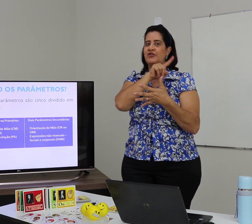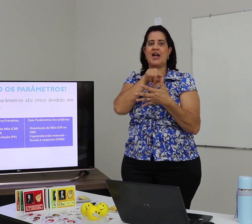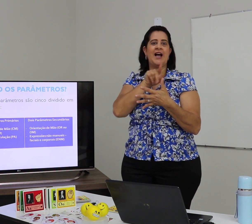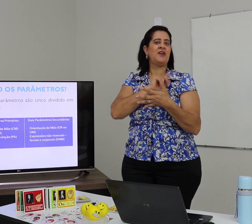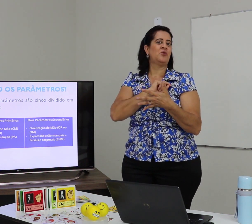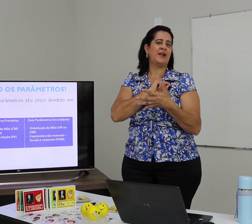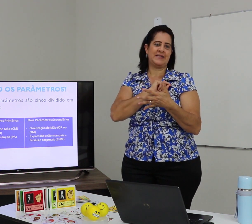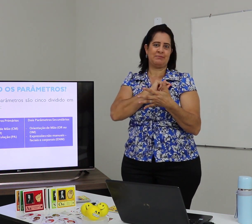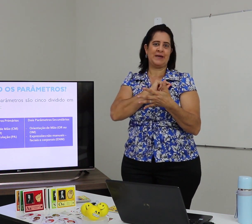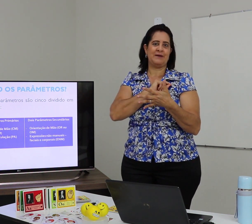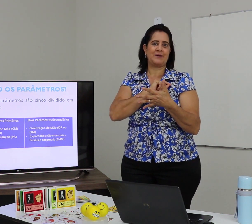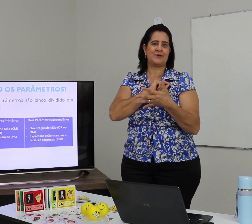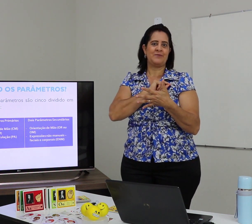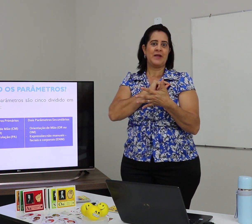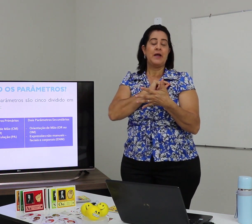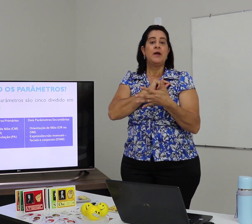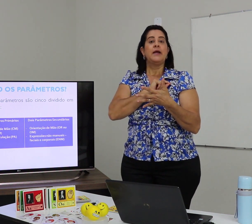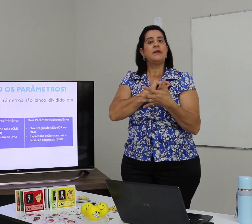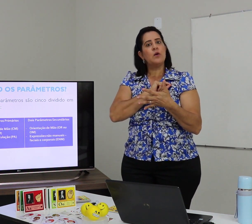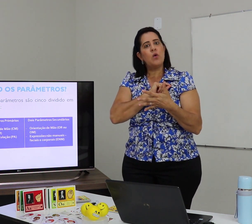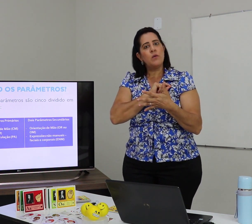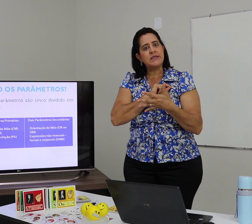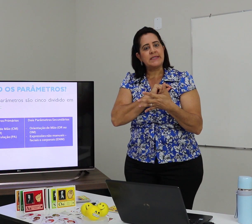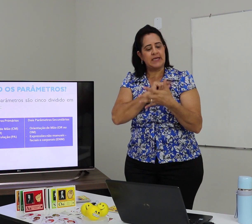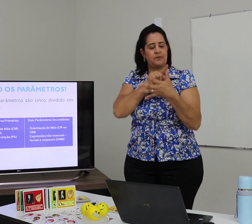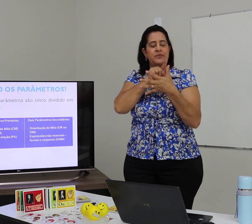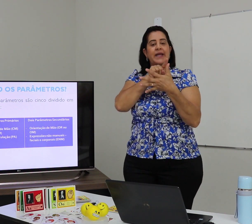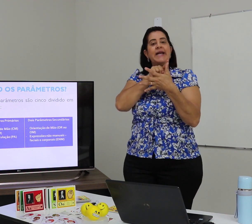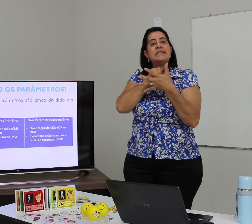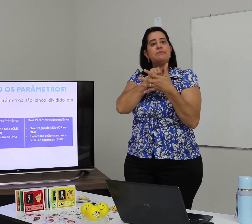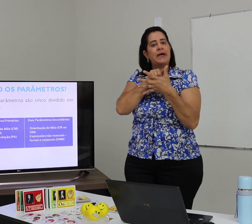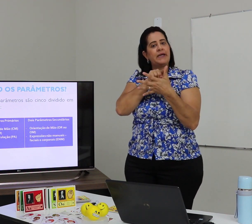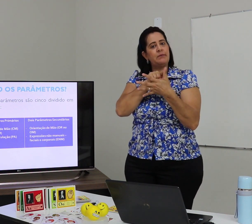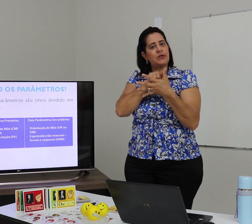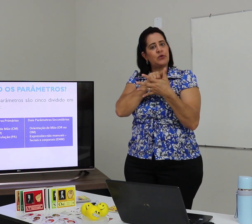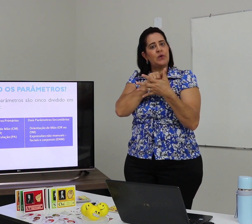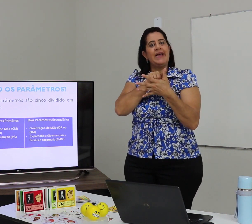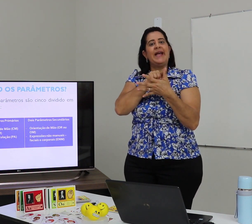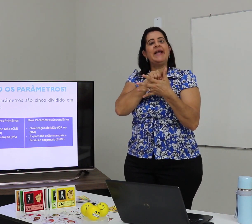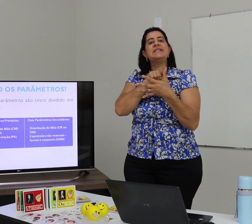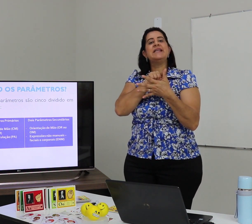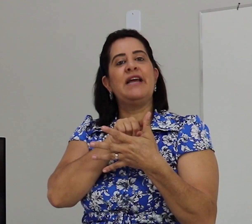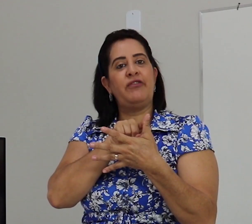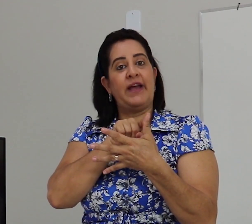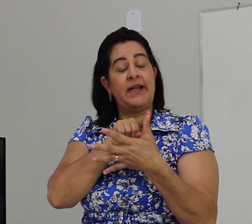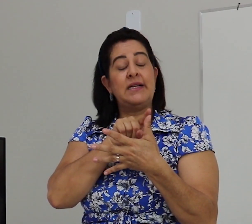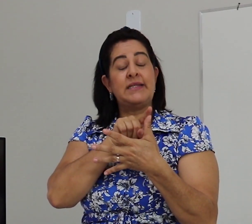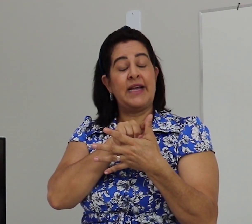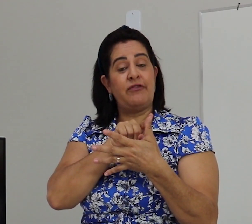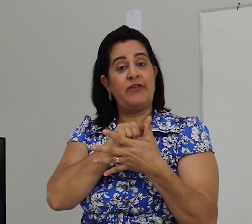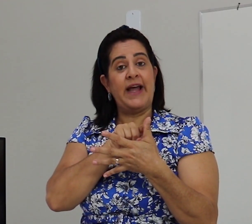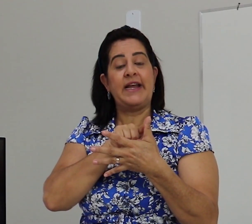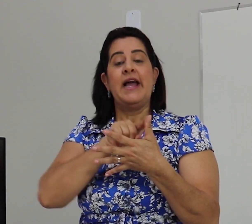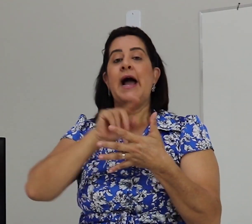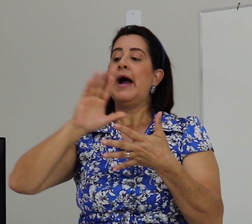já anula esse parâmetro. Então, como assim? Esse parâmetro ele se refere